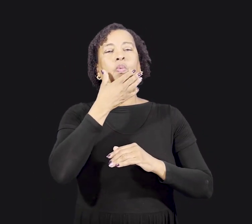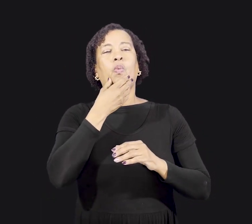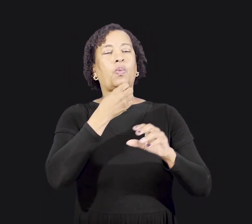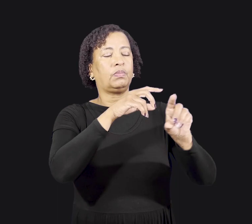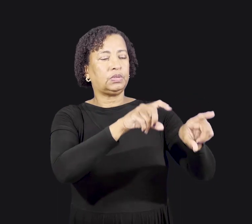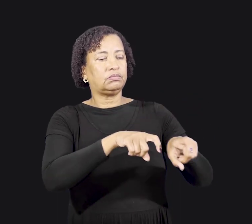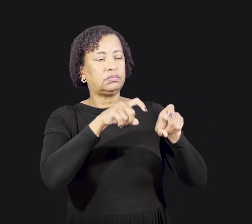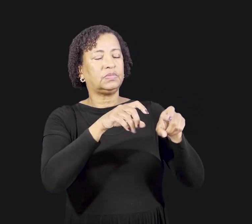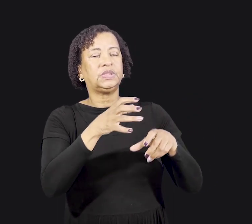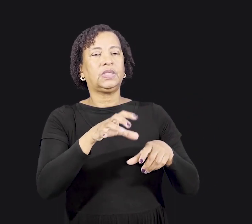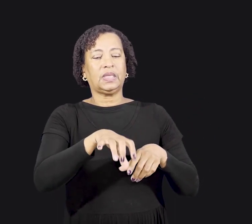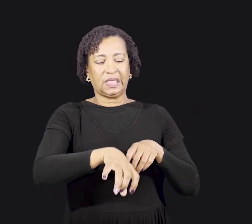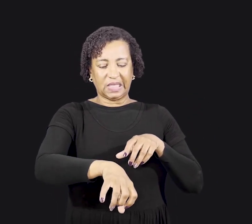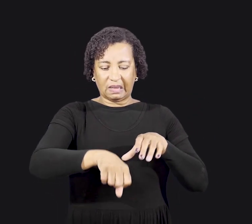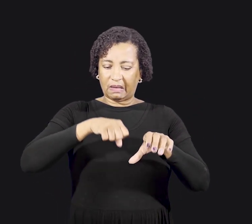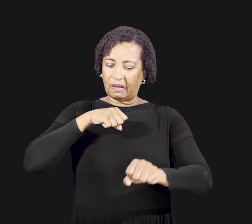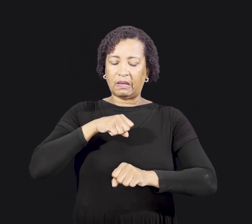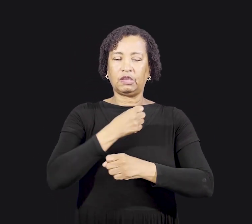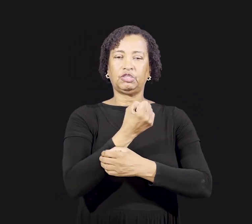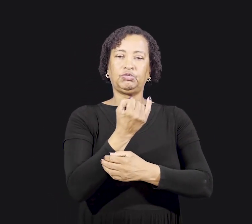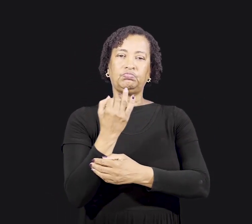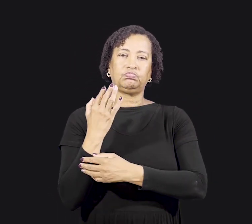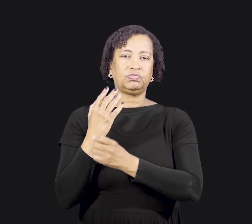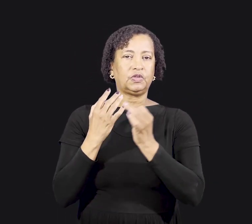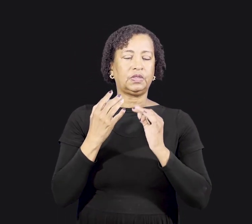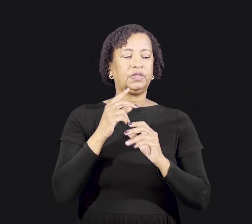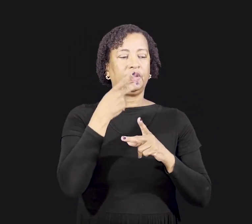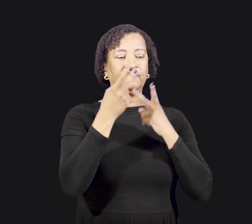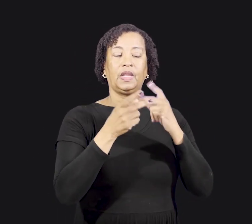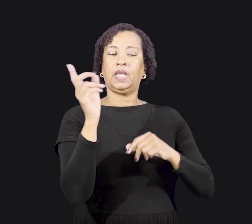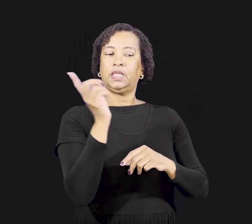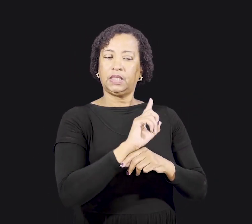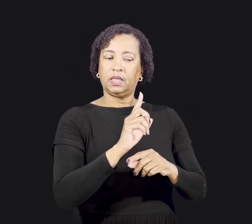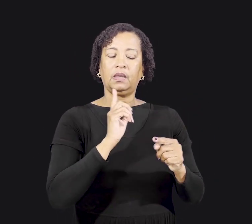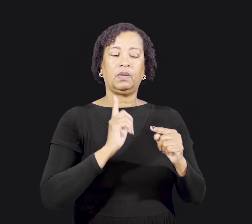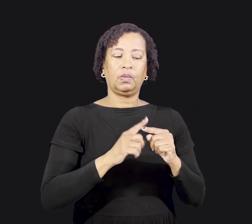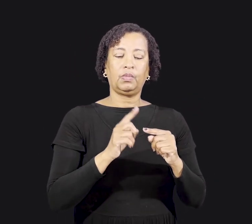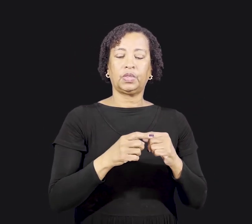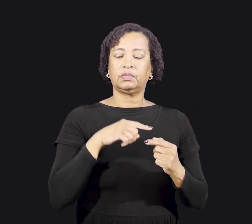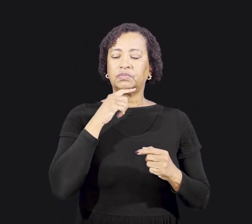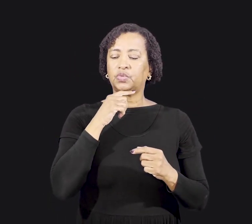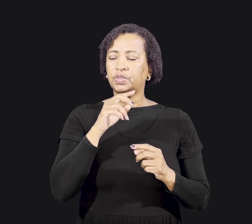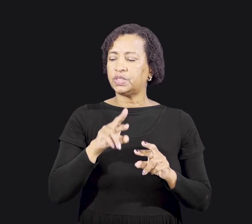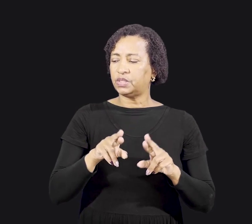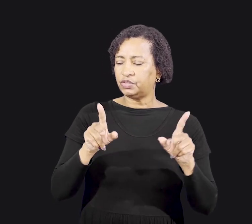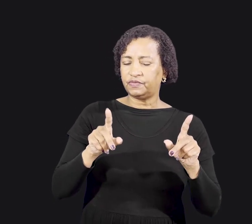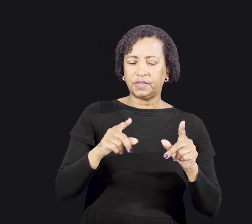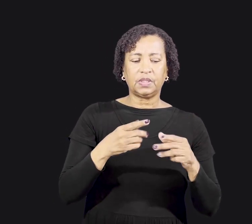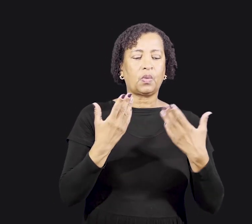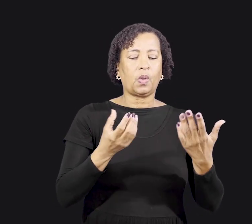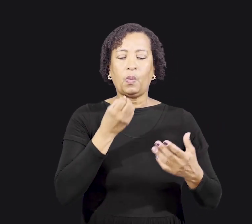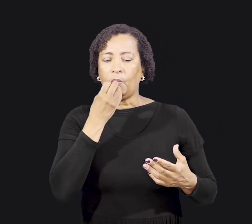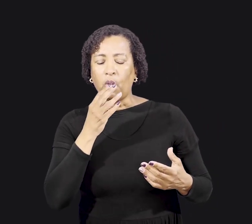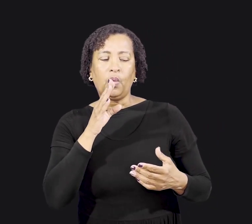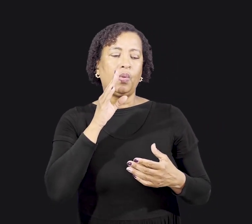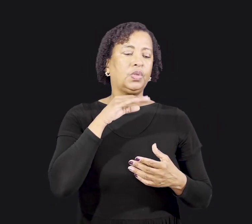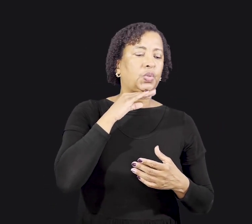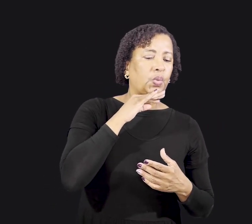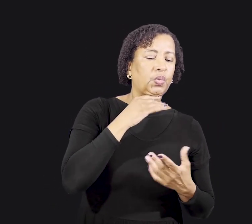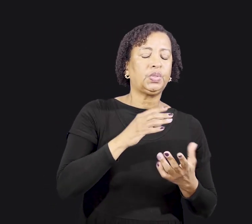ele quer que o joio seja arrancado. E o fazendeiro diz que não, porque não dá para diferenciar o joio do trigo. Ele explicou: